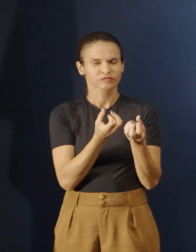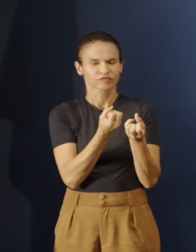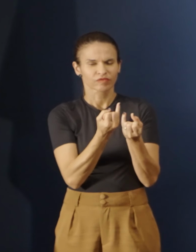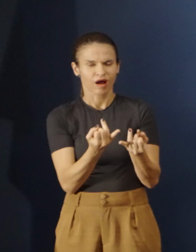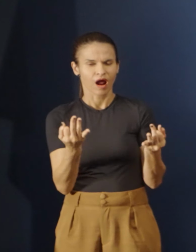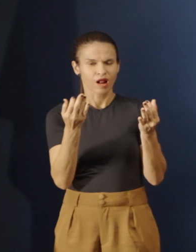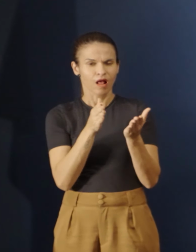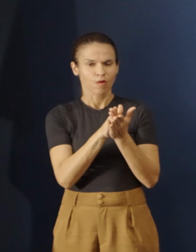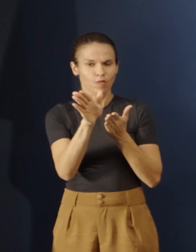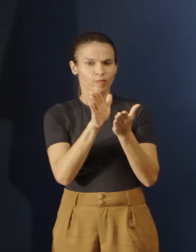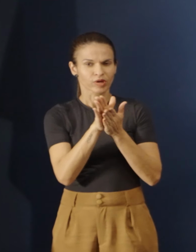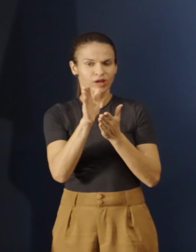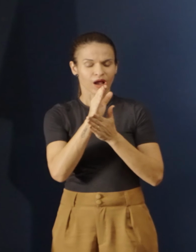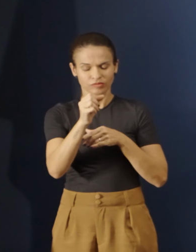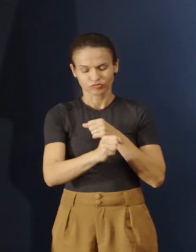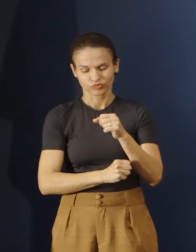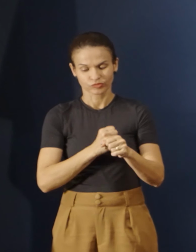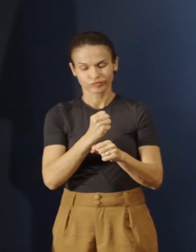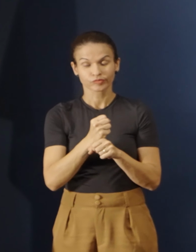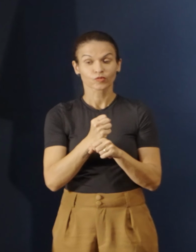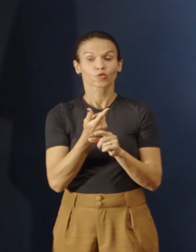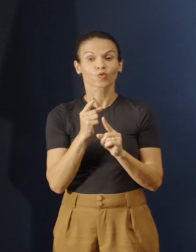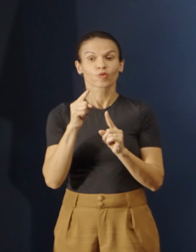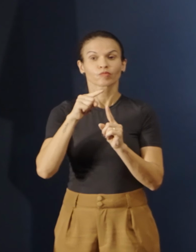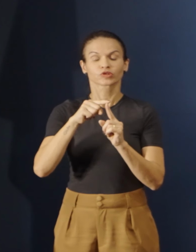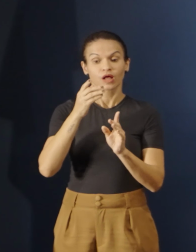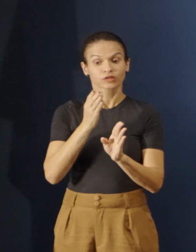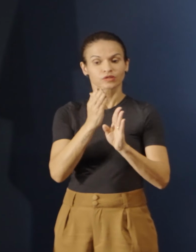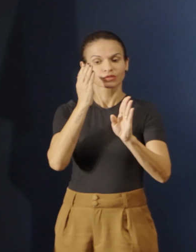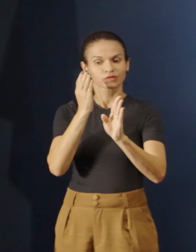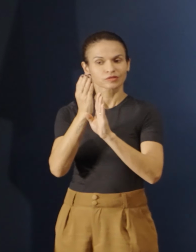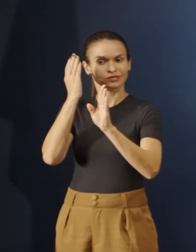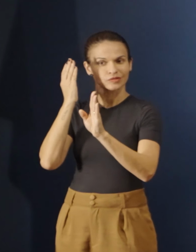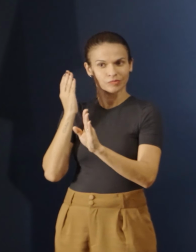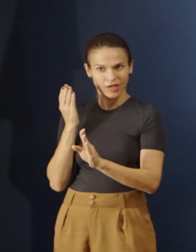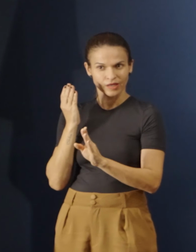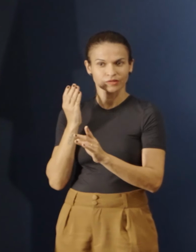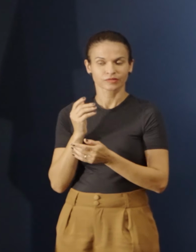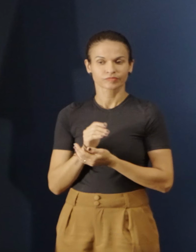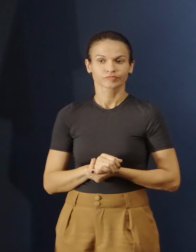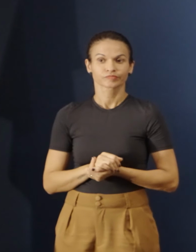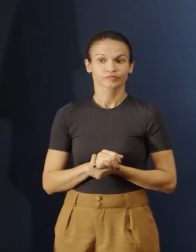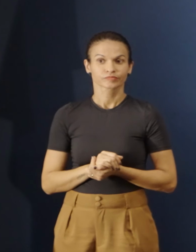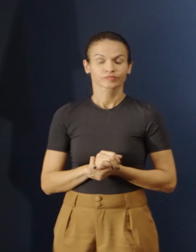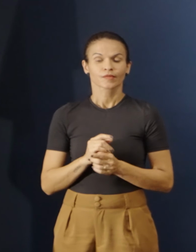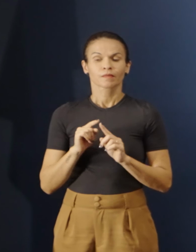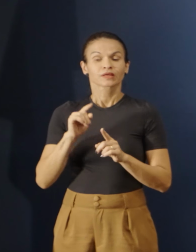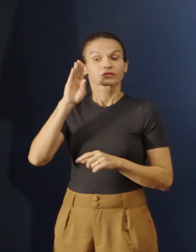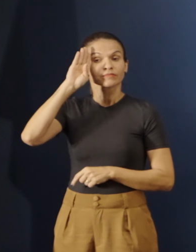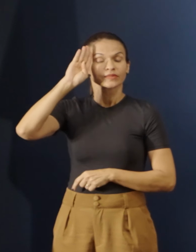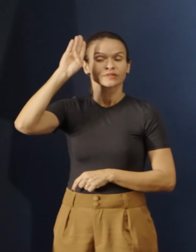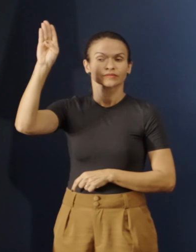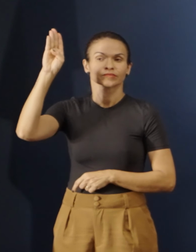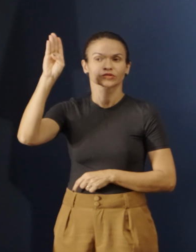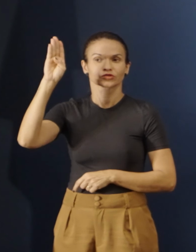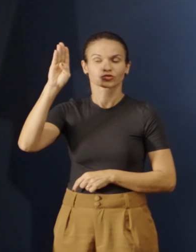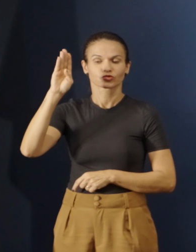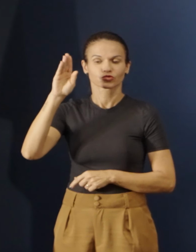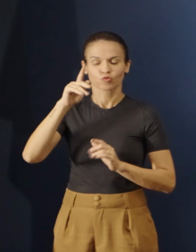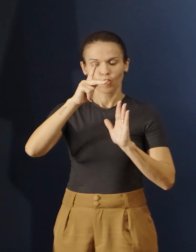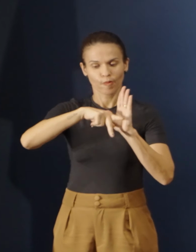sendo publicada nos últimos anos em função dessas descobertas ao acaso, que é o caso, mas principalmente dos programas